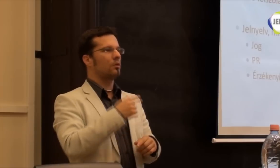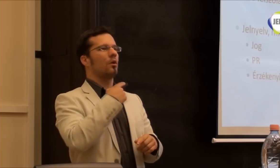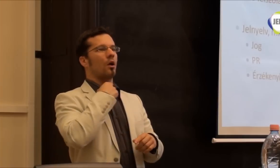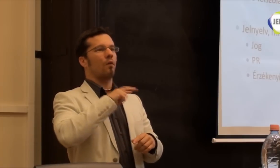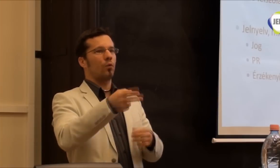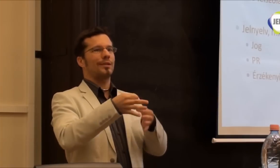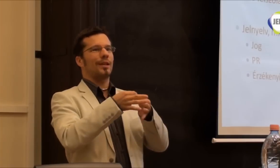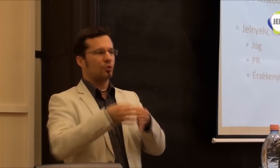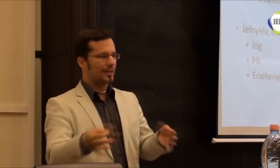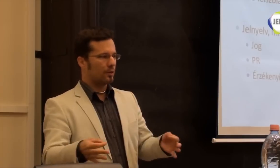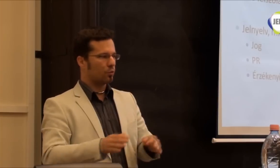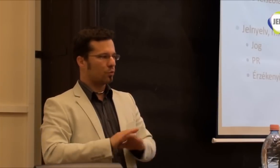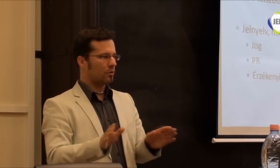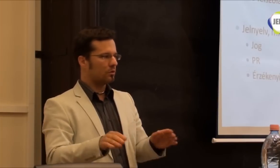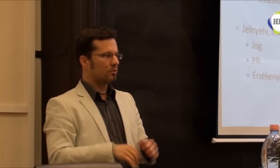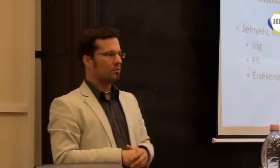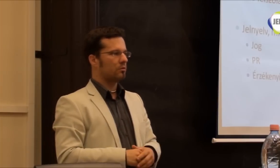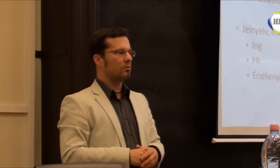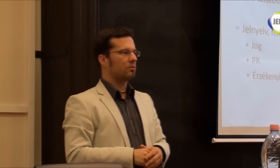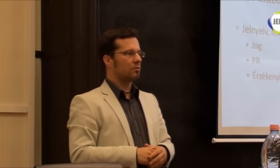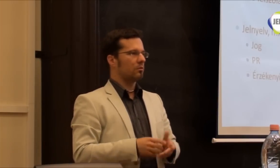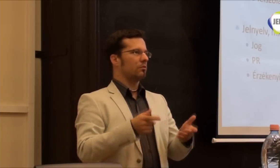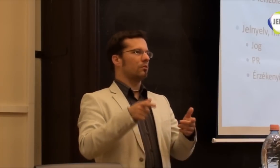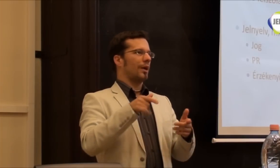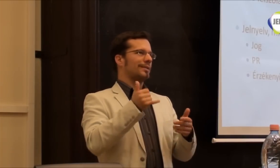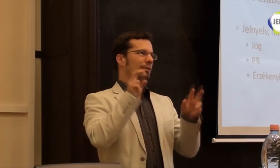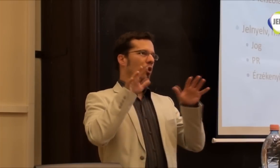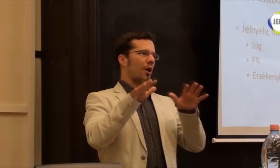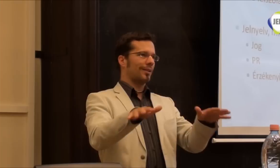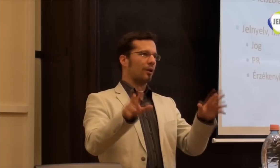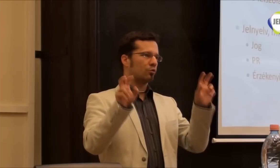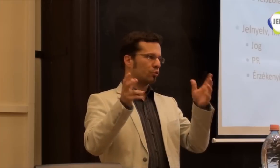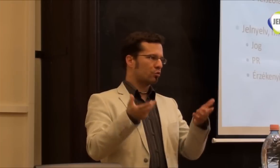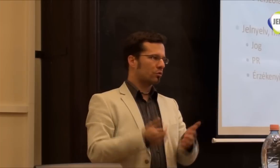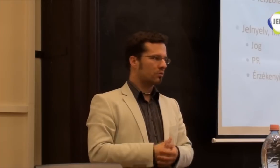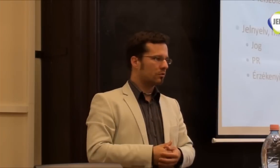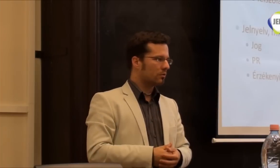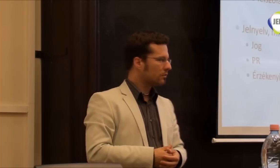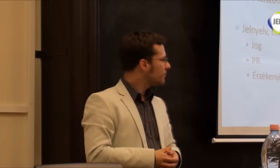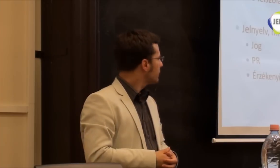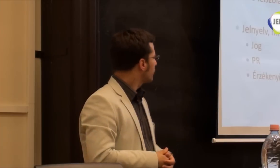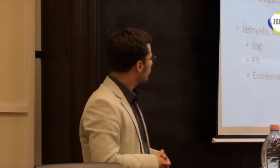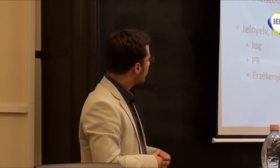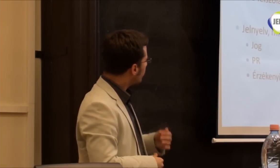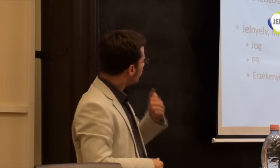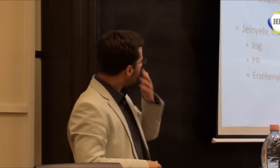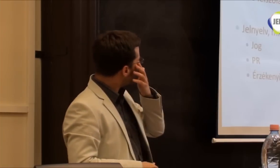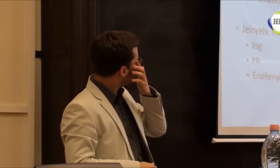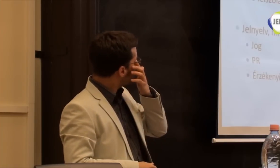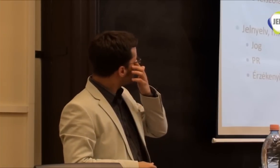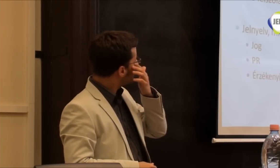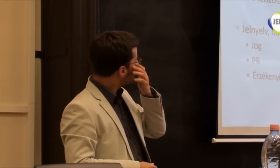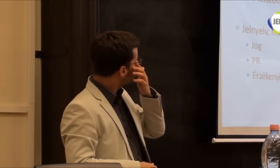a szózatot hangrafordítás nélkül. Ez is egy hatásos dolog.